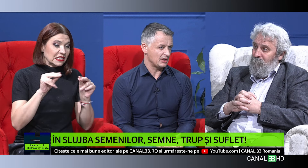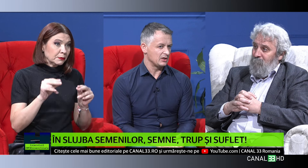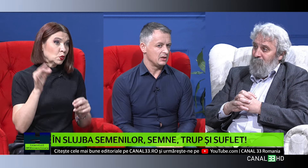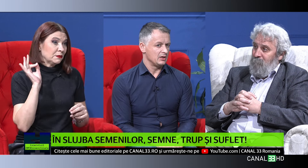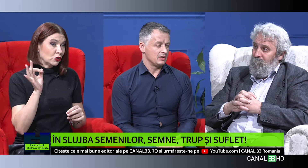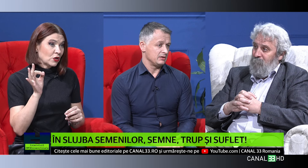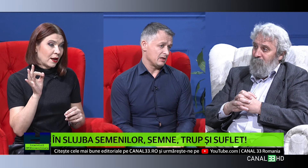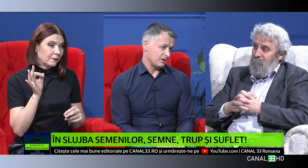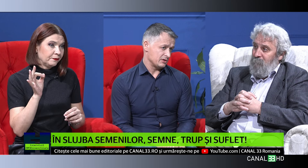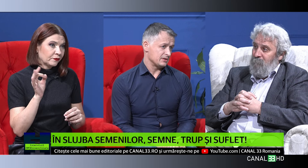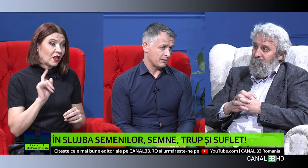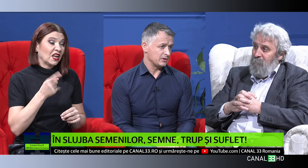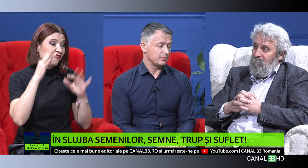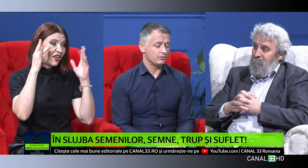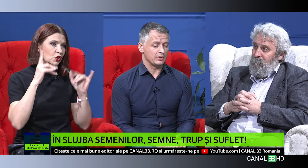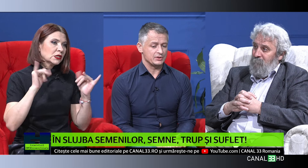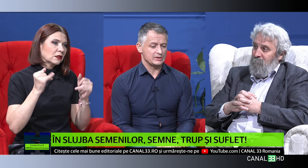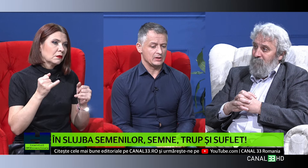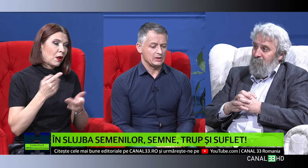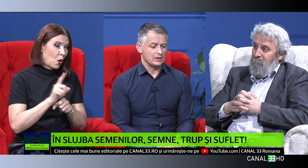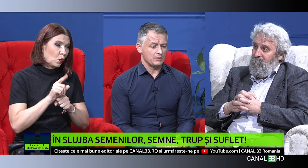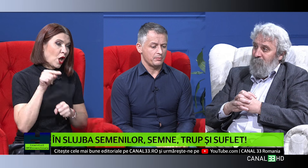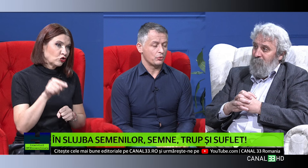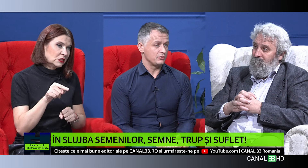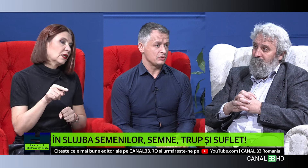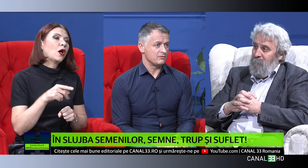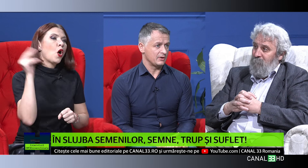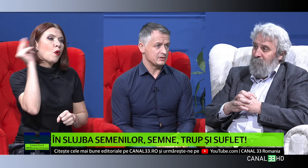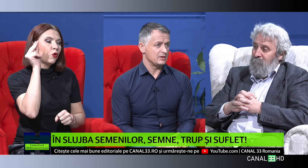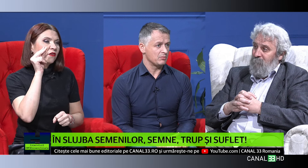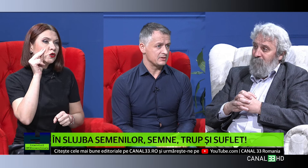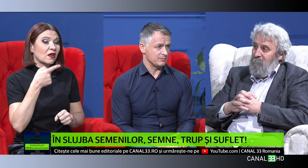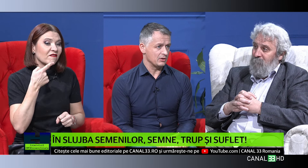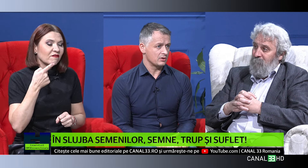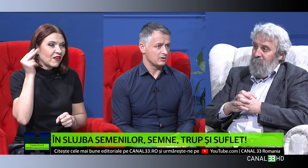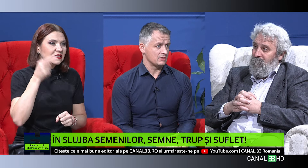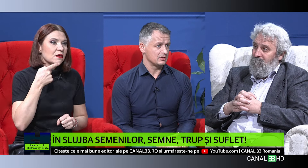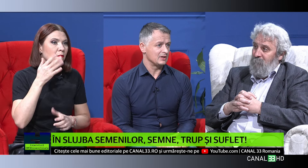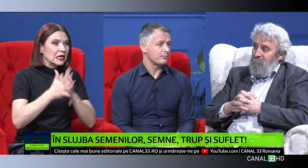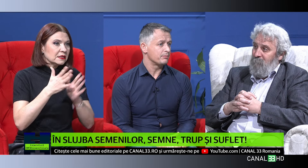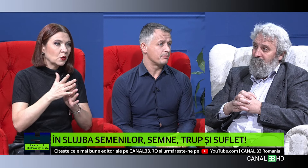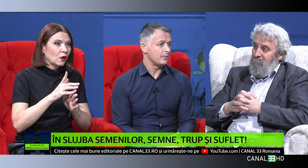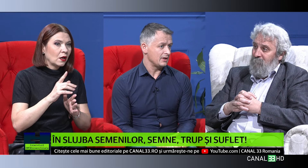special, din nefericire se cam întâmplă lucrul acesta, profesorii învață limba semnelor de la